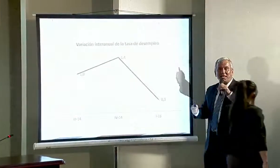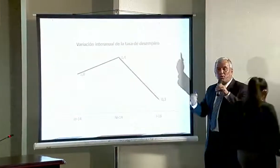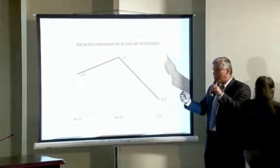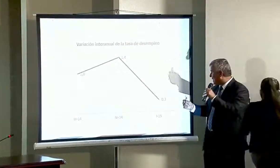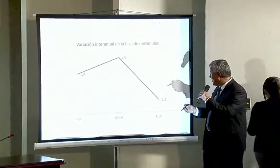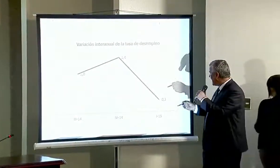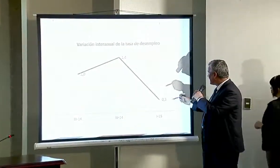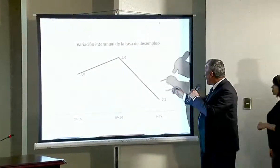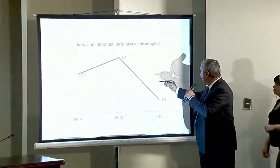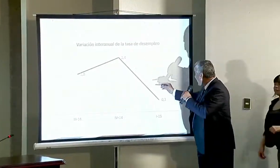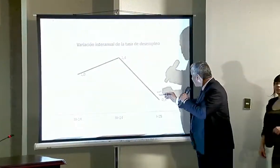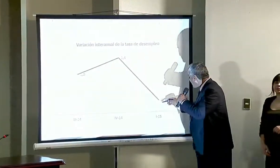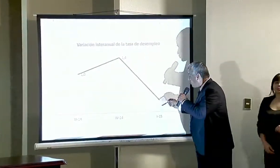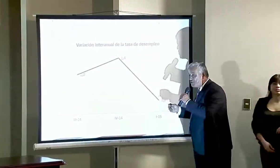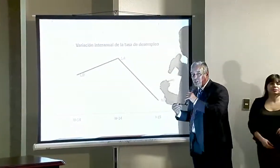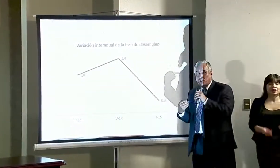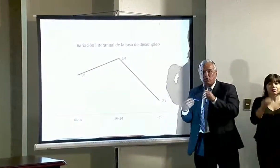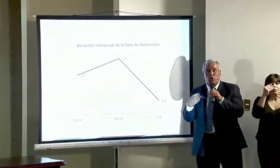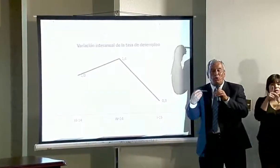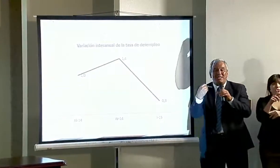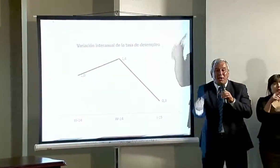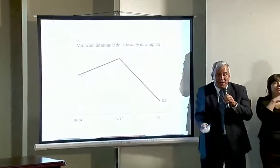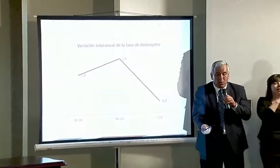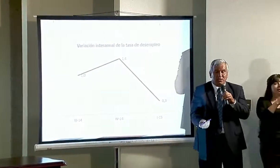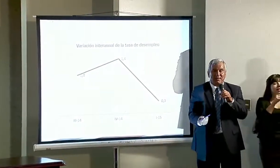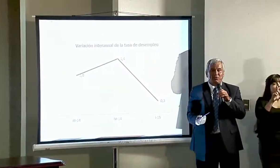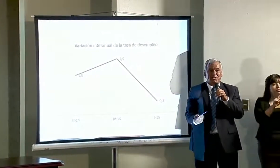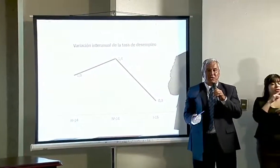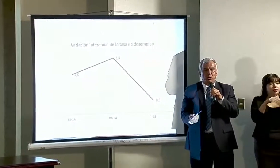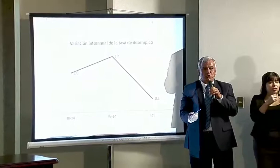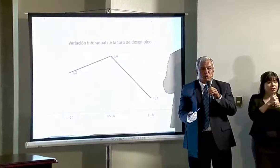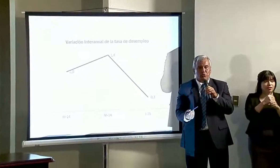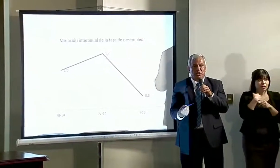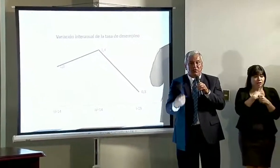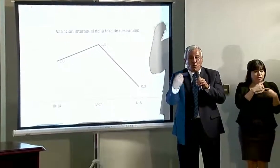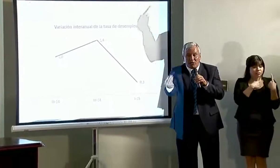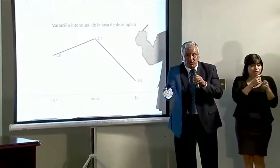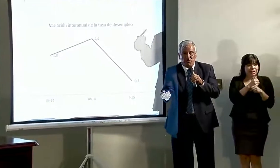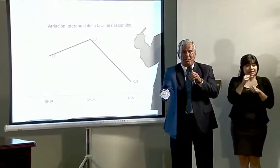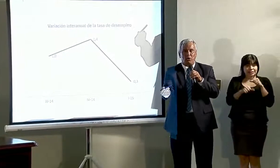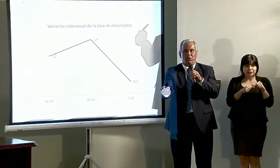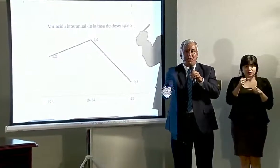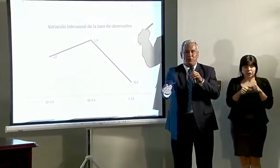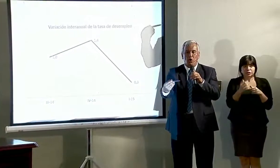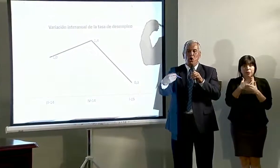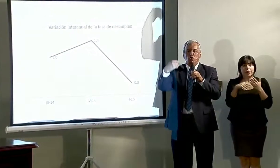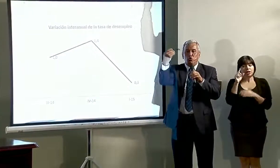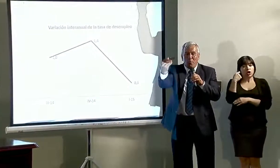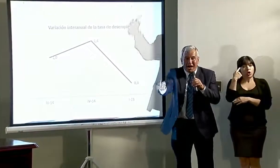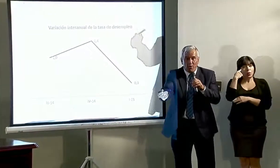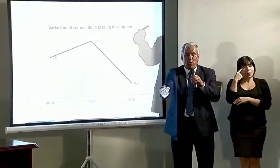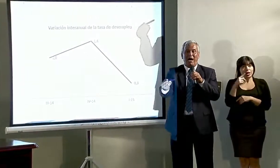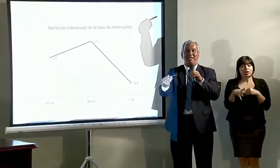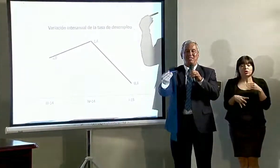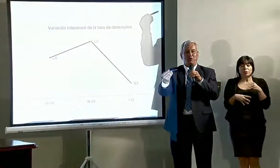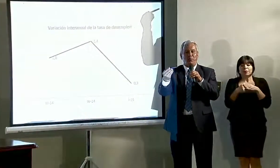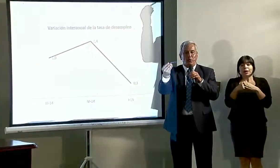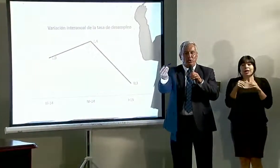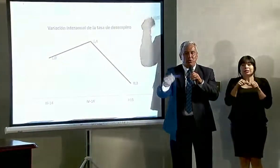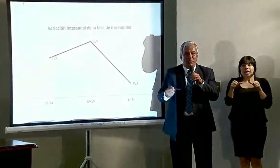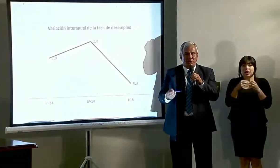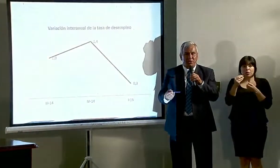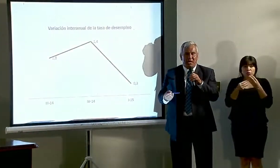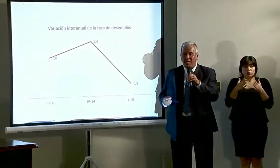Estamos advirtiendo una tendencia a que eso disminuya. Todo el trabajo que estamos haciendo nosotros, el esfuerzo del gobierno sumado al